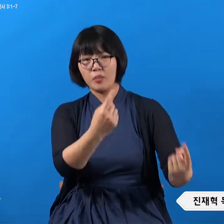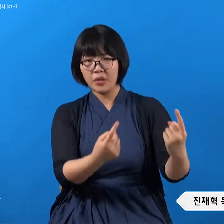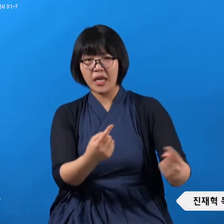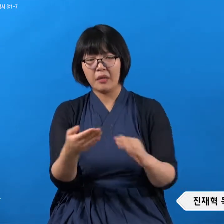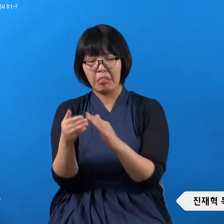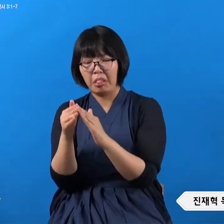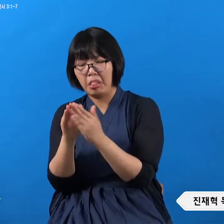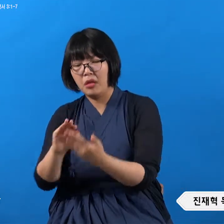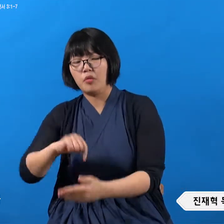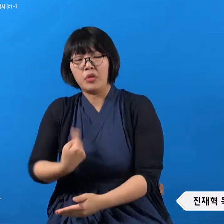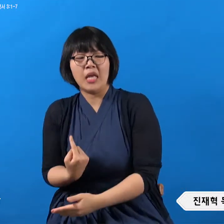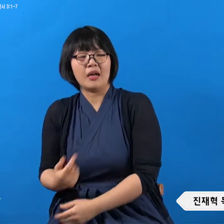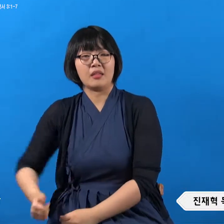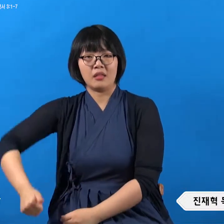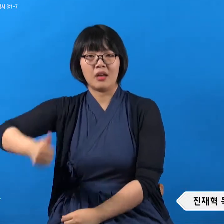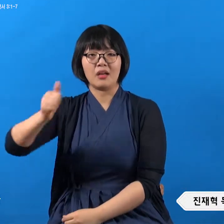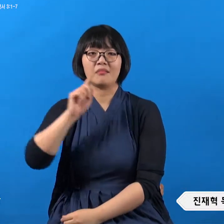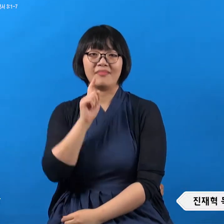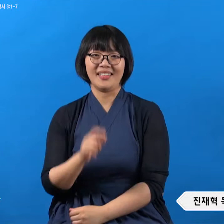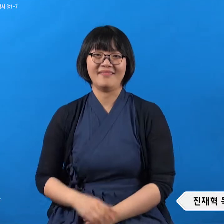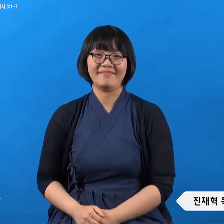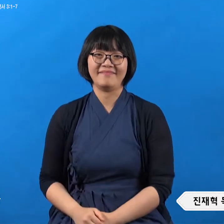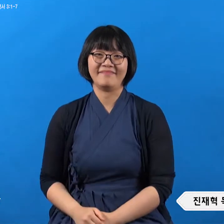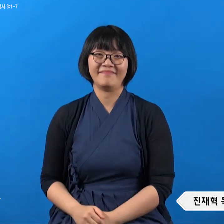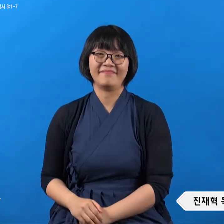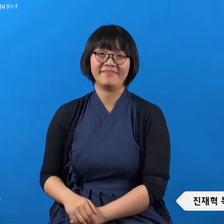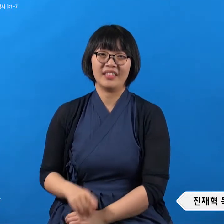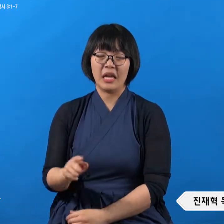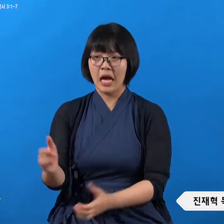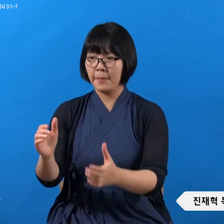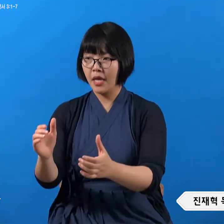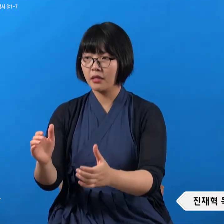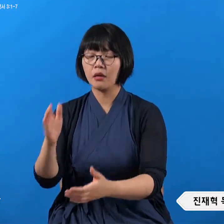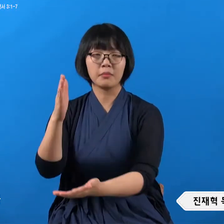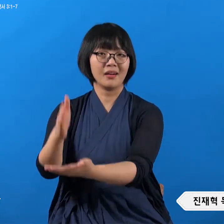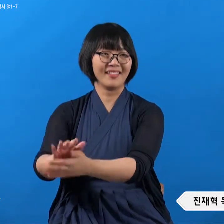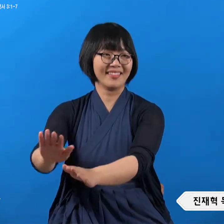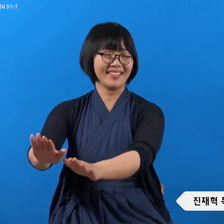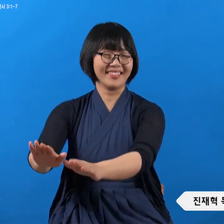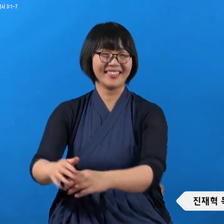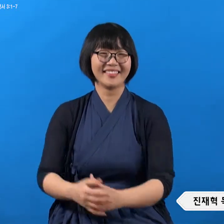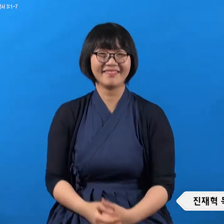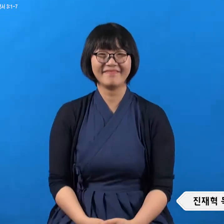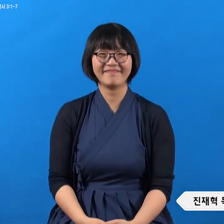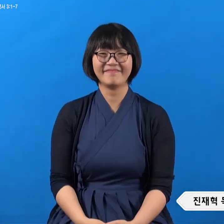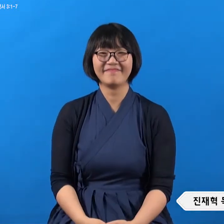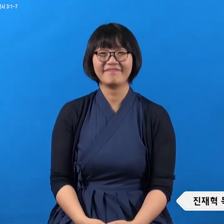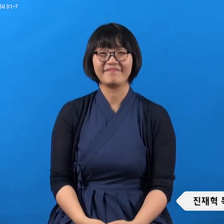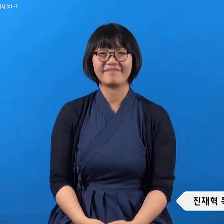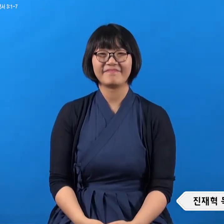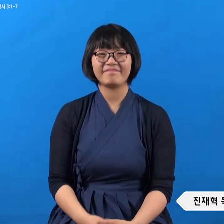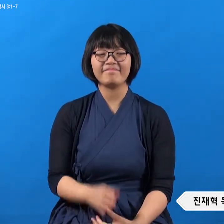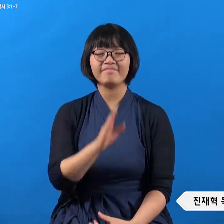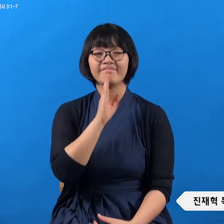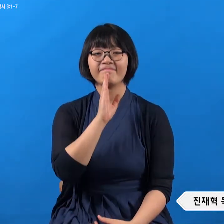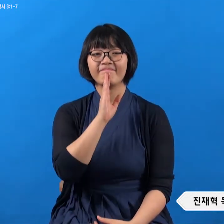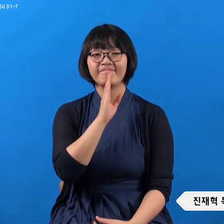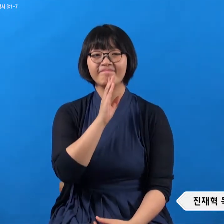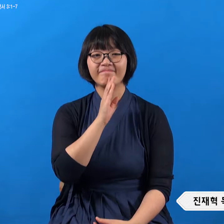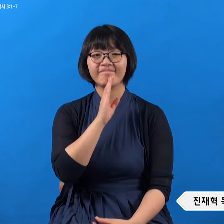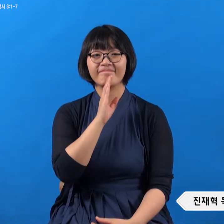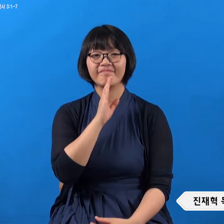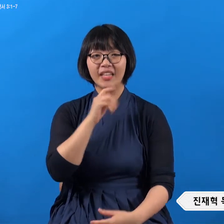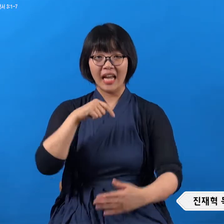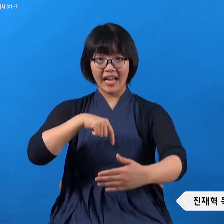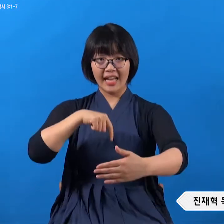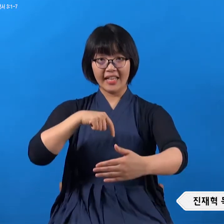것이 나으니라. 또 아멘 하고 싶은 분들이 계시는지 모르겠습니다. 그렇습니다.